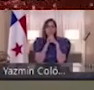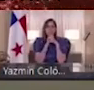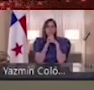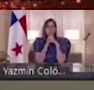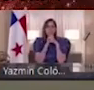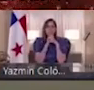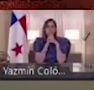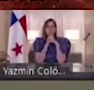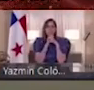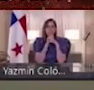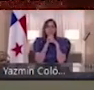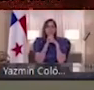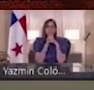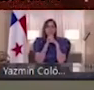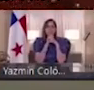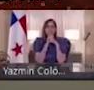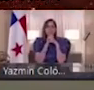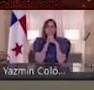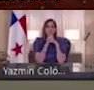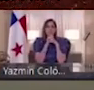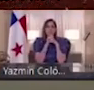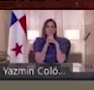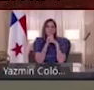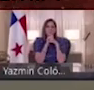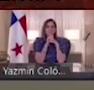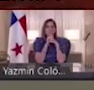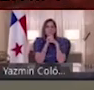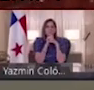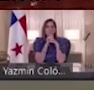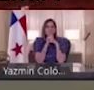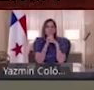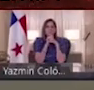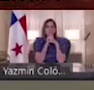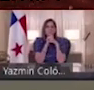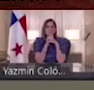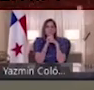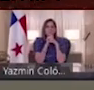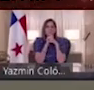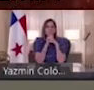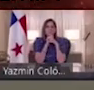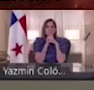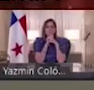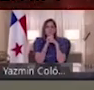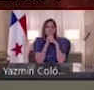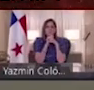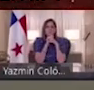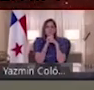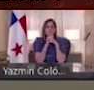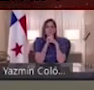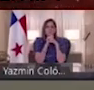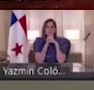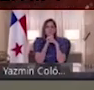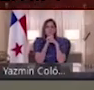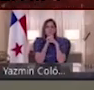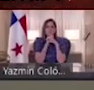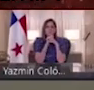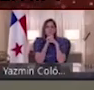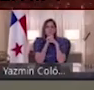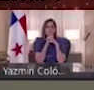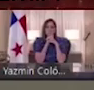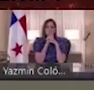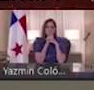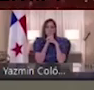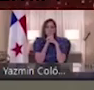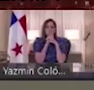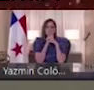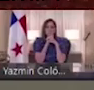de nuestros ciudadanos. Así que discutir hoy, poner en perspectiva lo que significa para la mujer rural, para el campo en